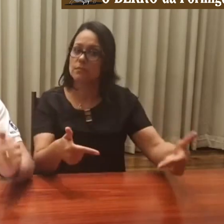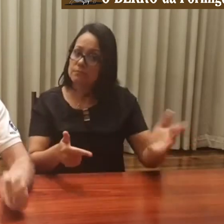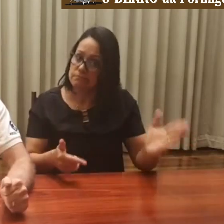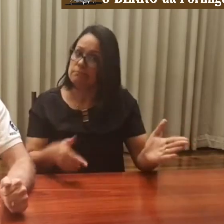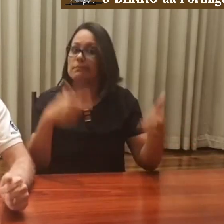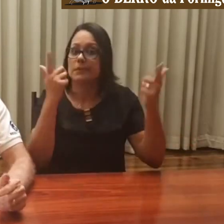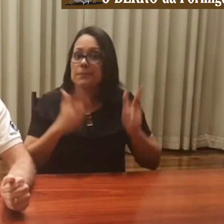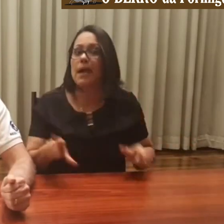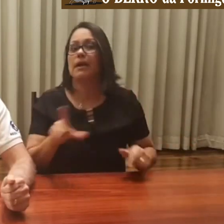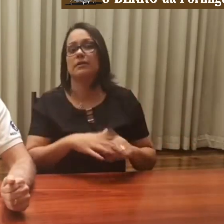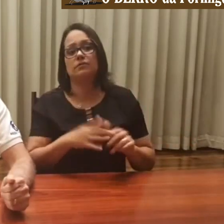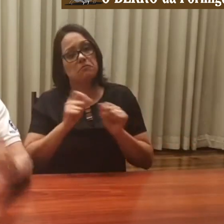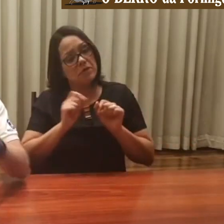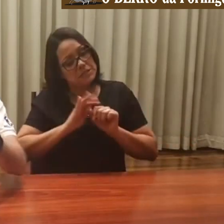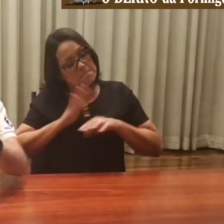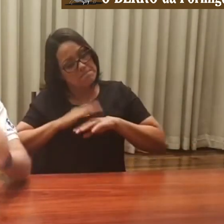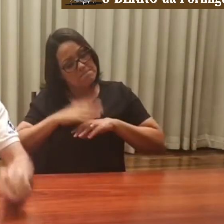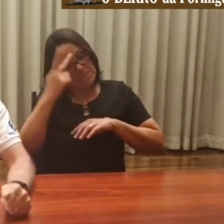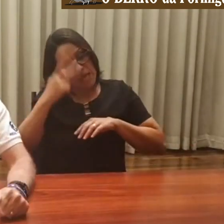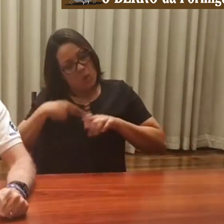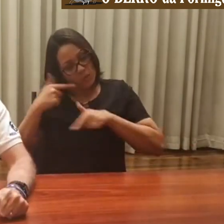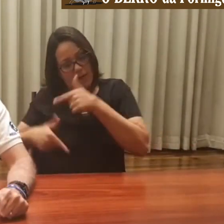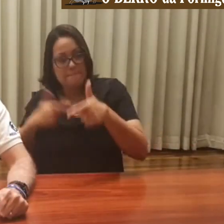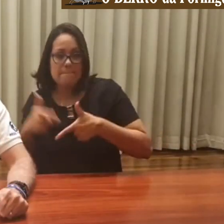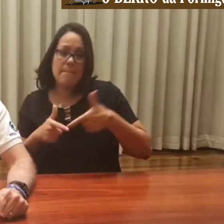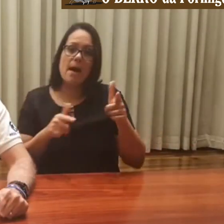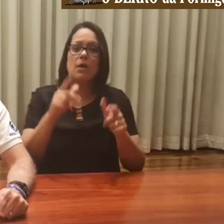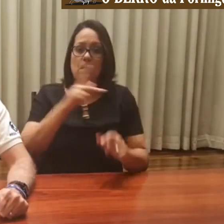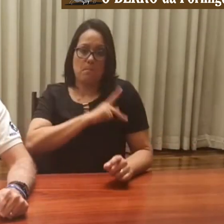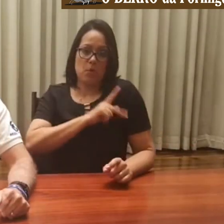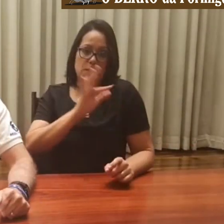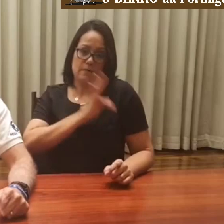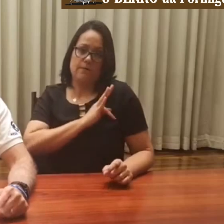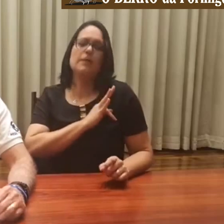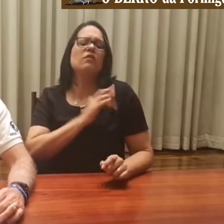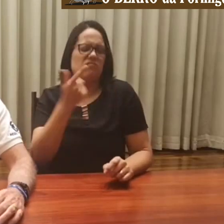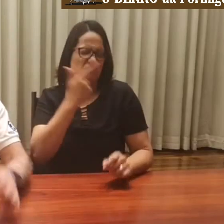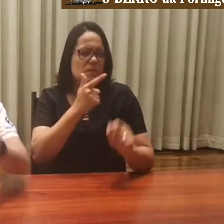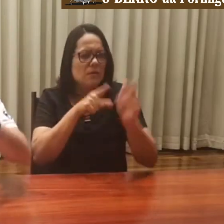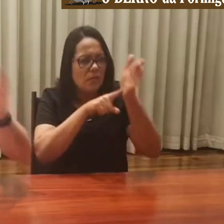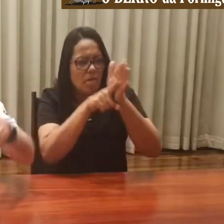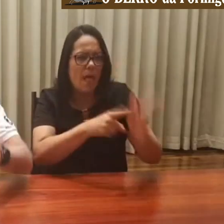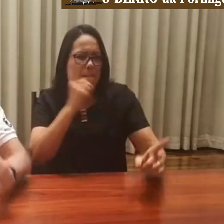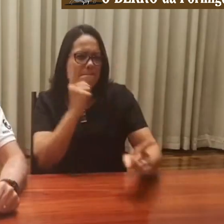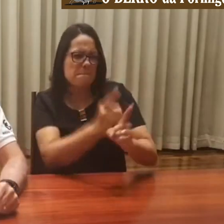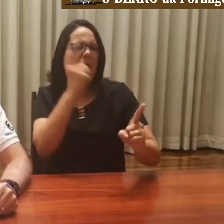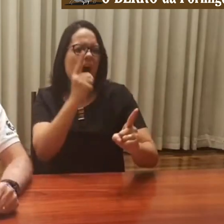Mas vamos fazer a nossa parte. Se Deus quiser, a Polícia Federal nossa vai desvendar